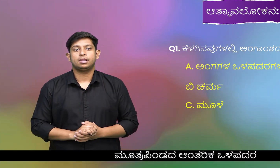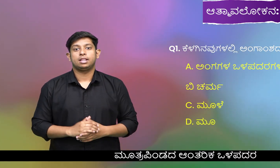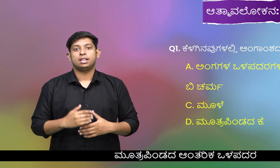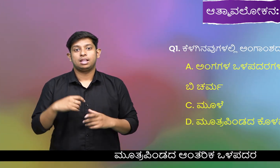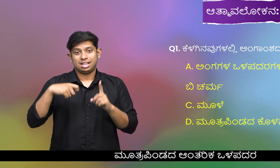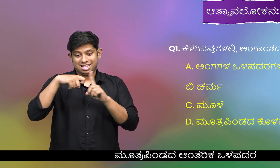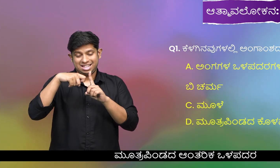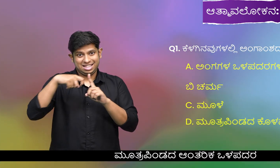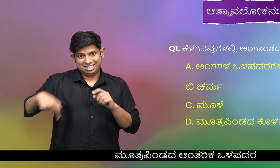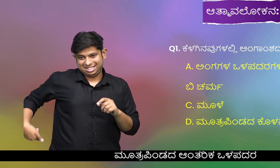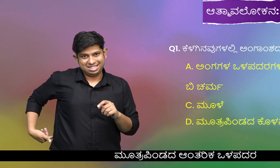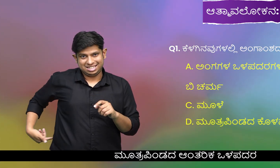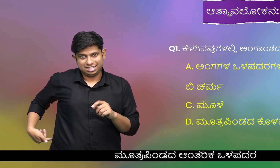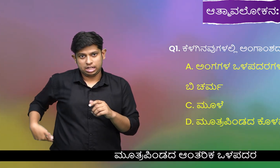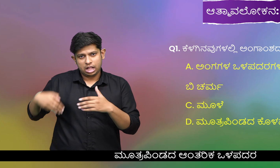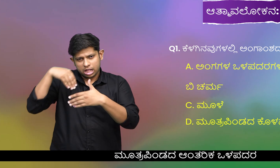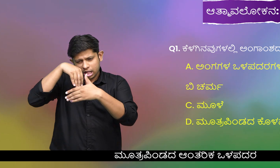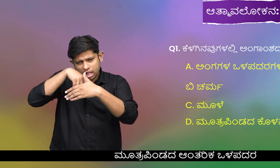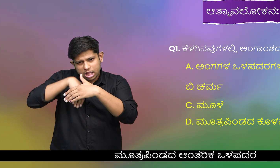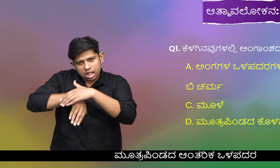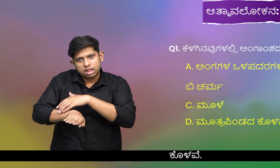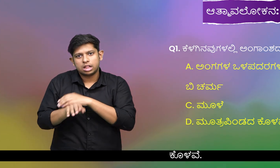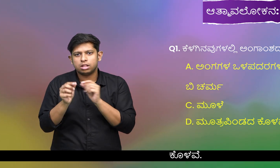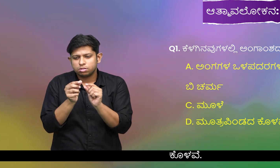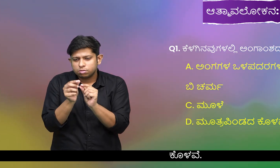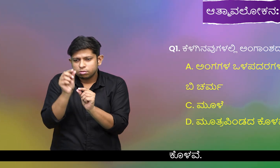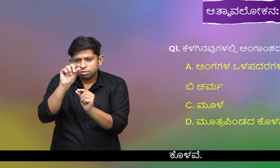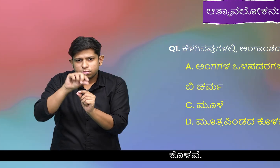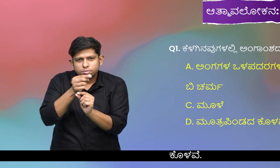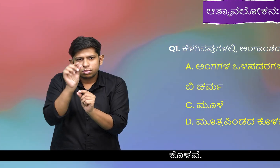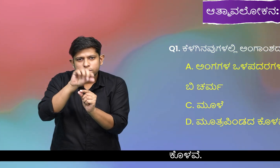ಮೂತ್ರಪಿಂಡದ ಆಂತರಿಕ ಒಳಪದರ, ಕೊಳವೆ.